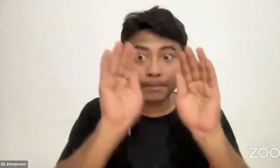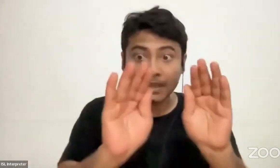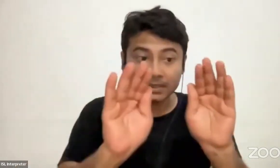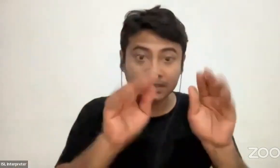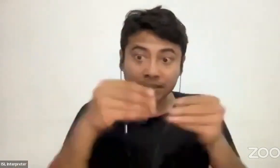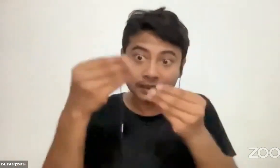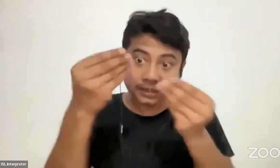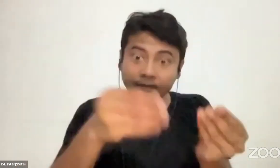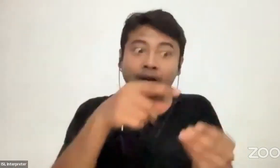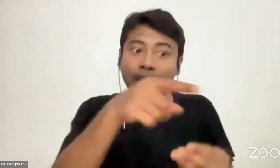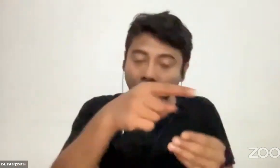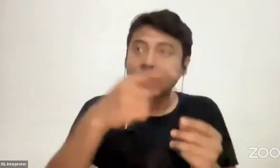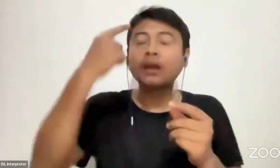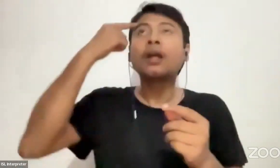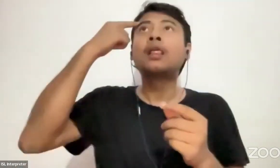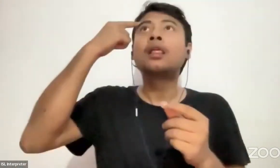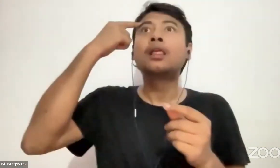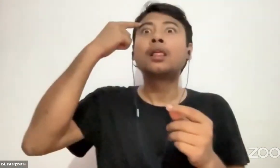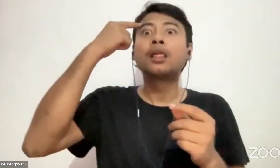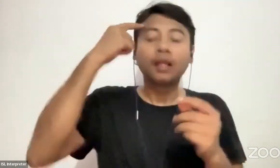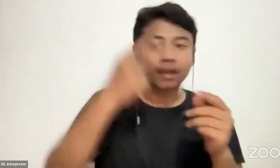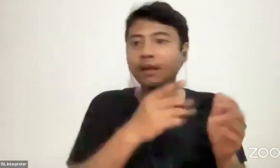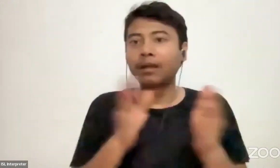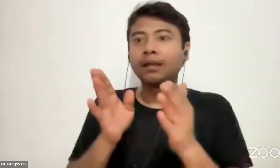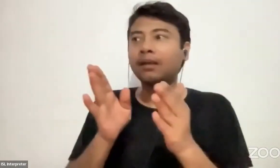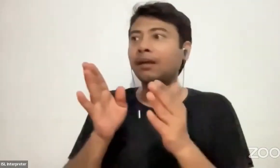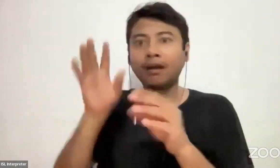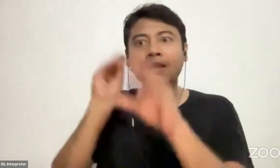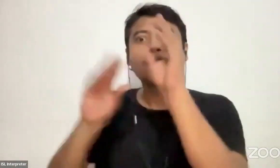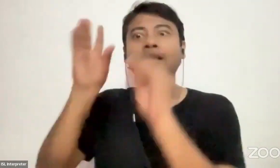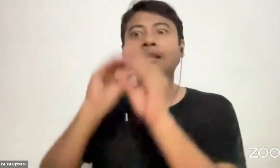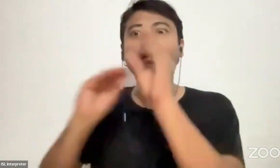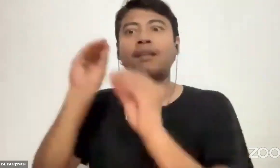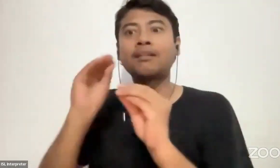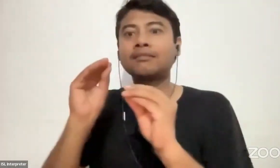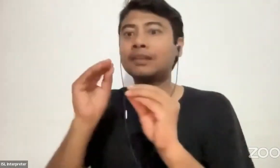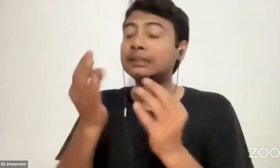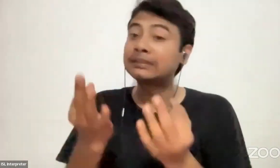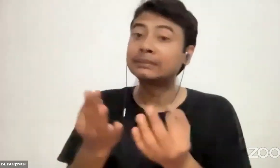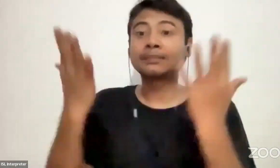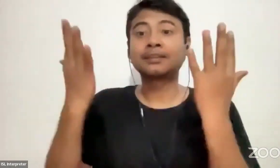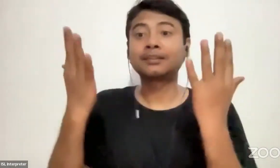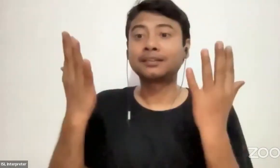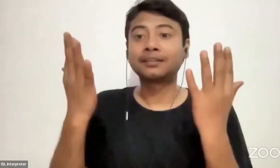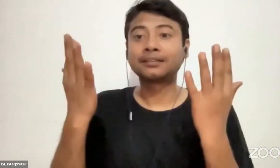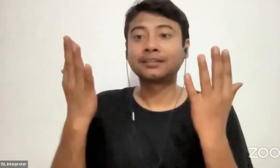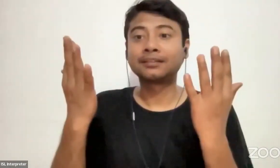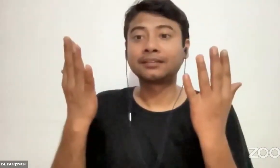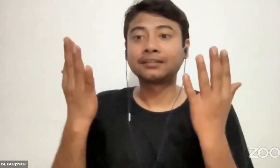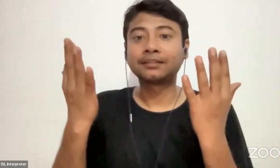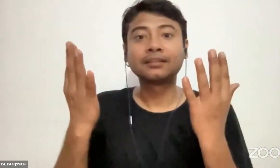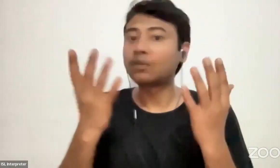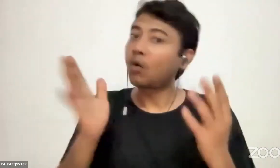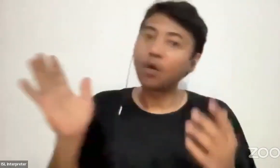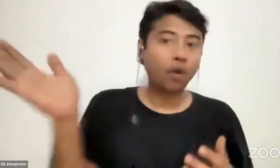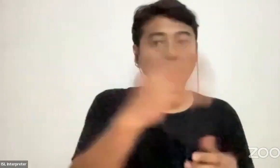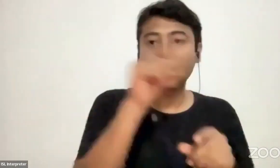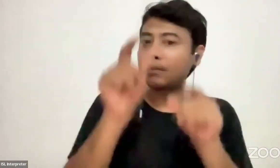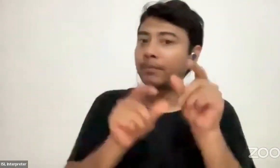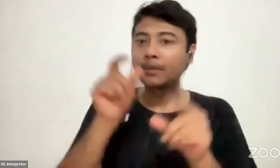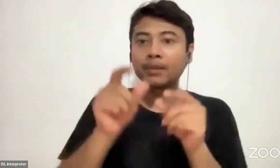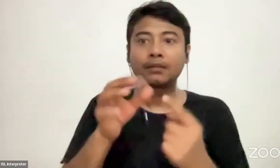की शरण ग्रहण करता है। तो यहाँ पे बैठे हुए आप सभी लोग बहुत दुर्लभ हैं, है